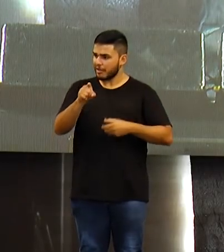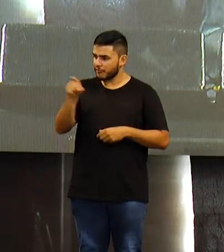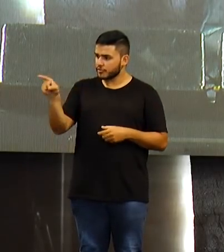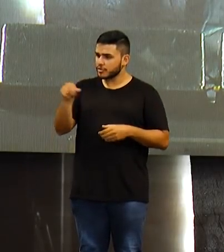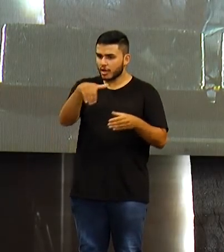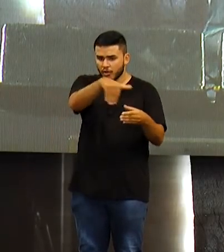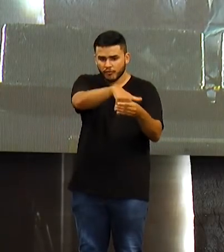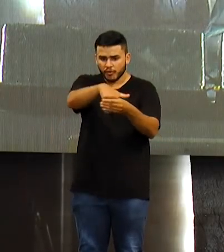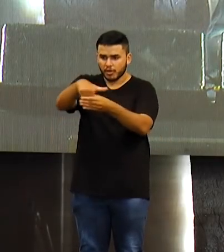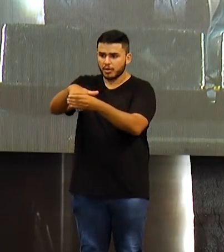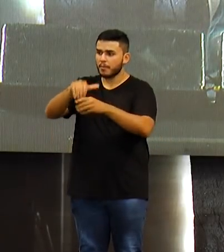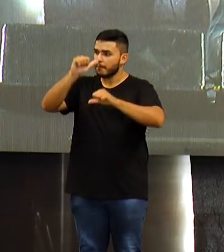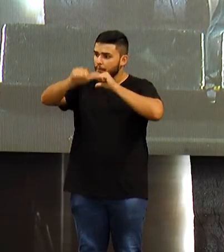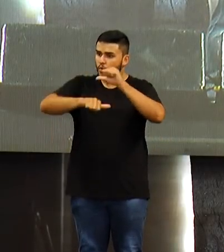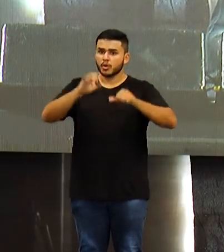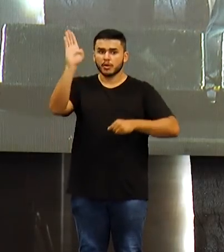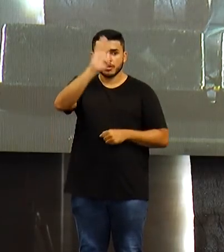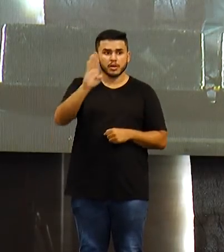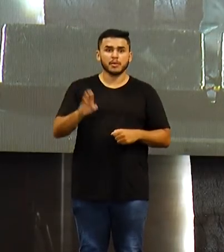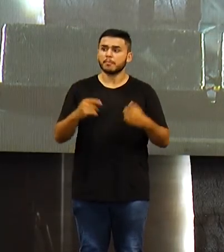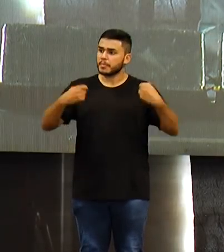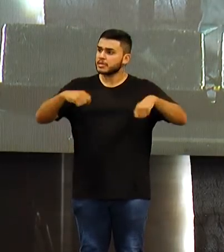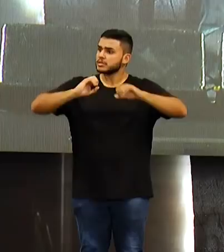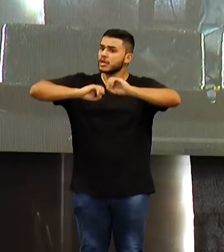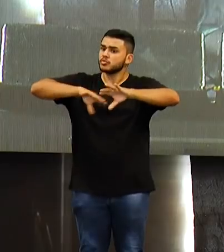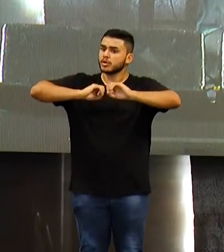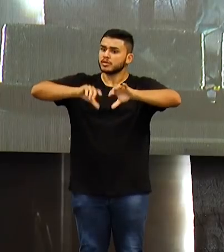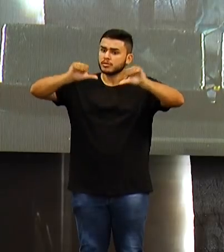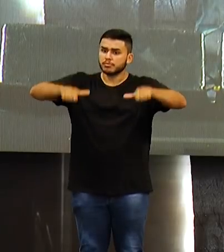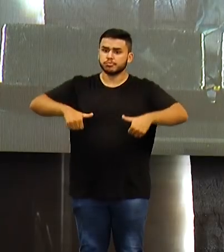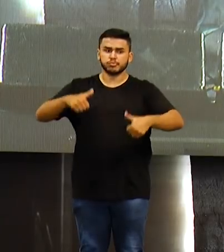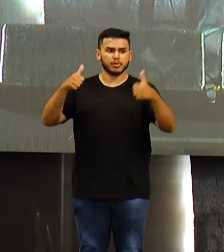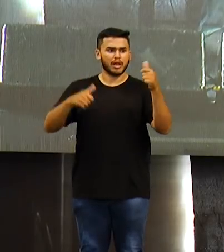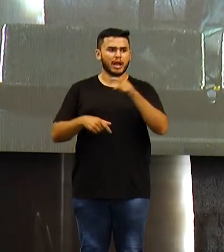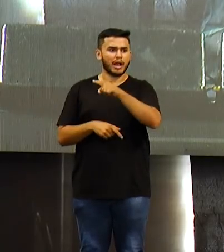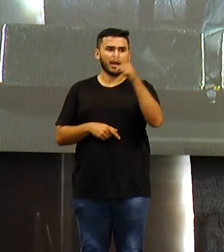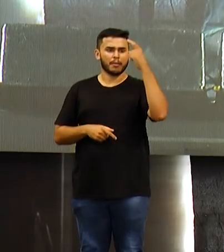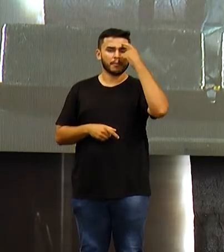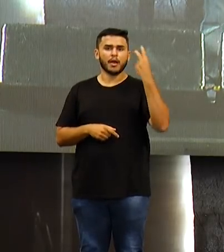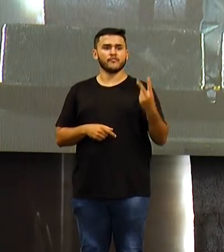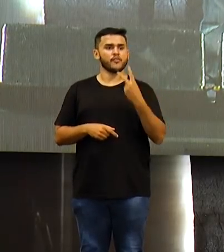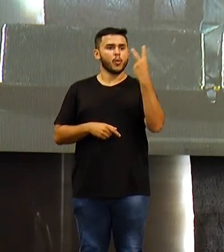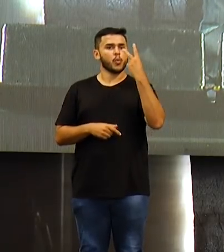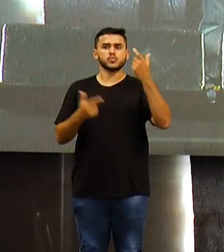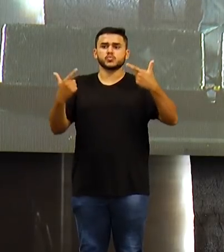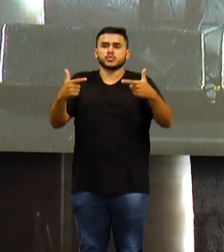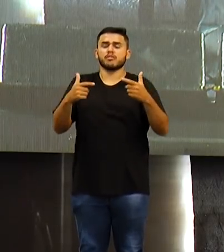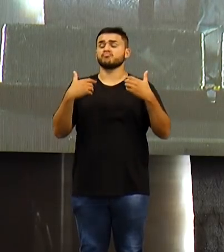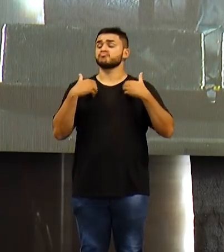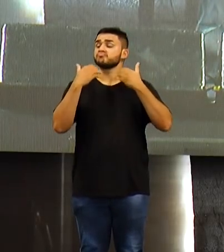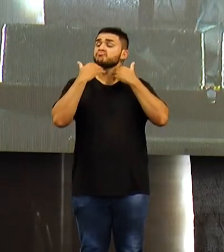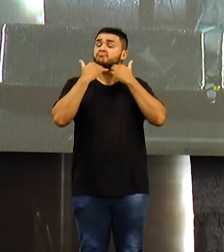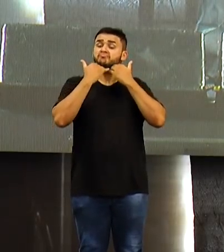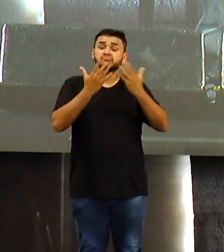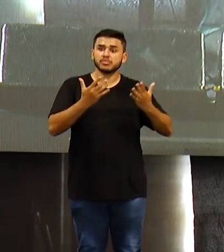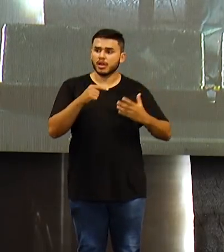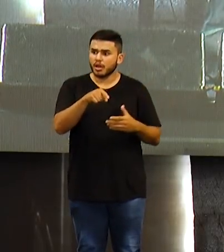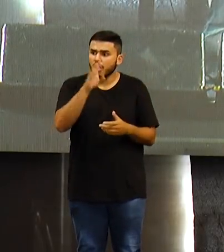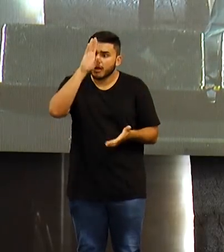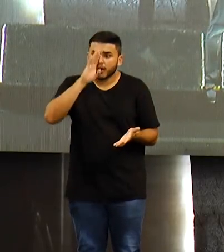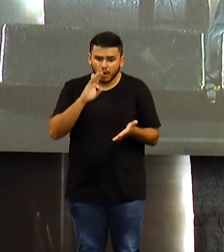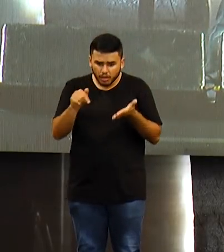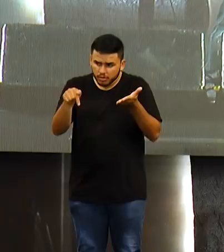mudar o Brasil, porque precisam de uma educação de qualidade, não sejam os primeiros a desvalorizar a educação que vocês estão recebendo